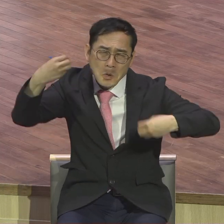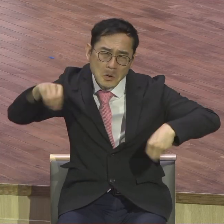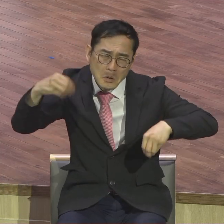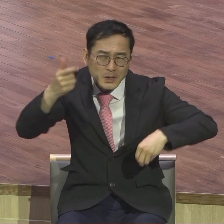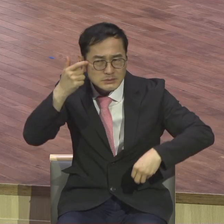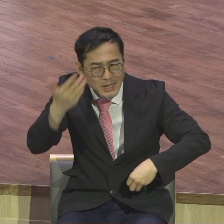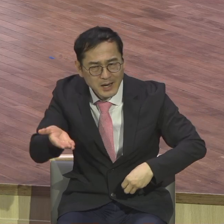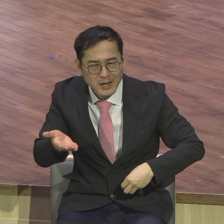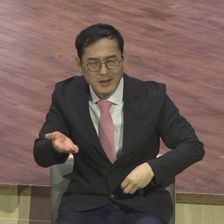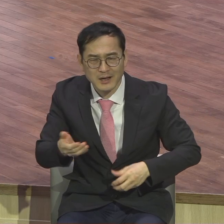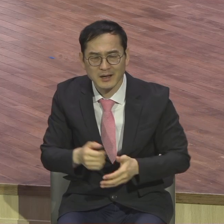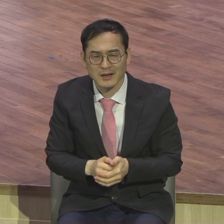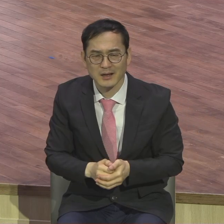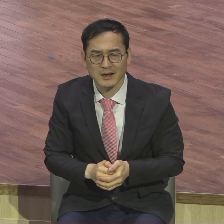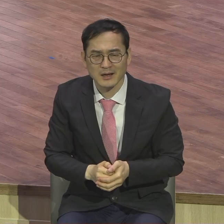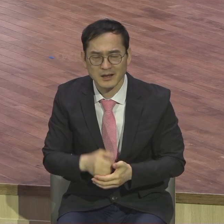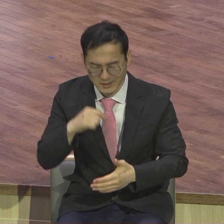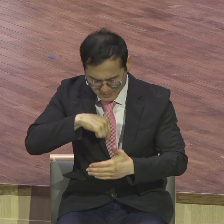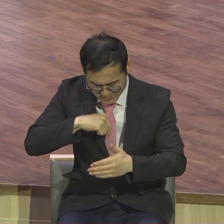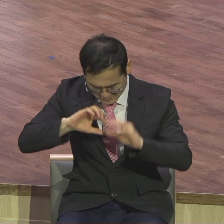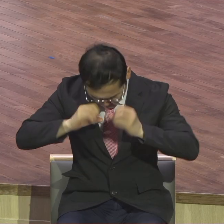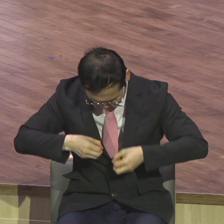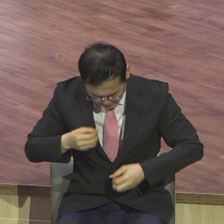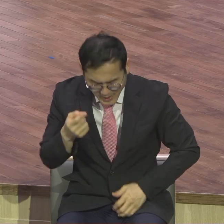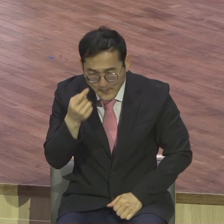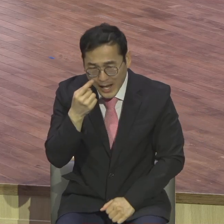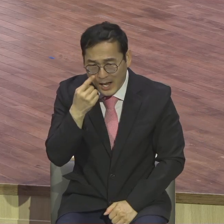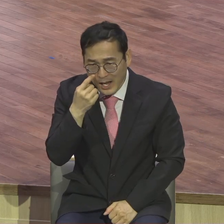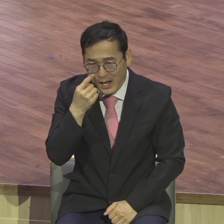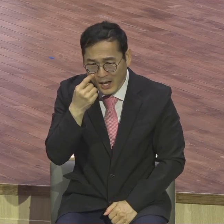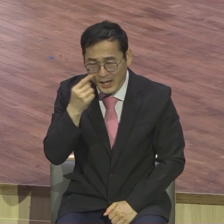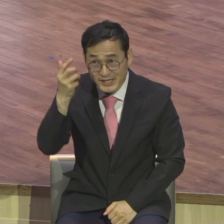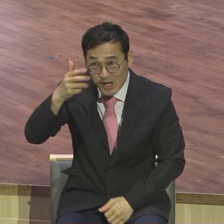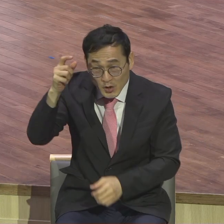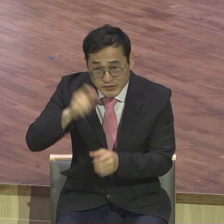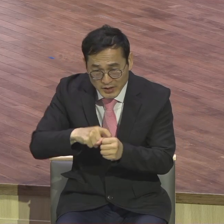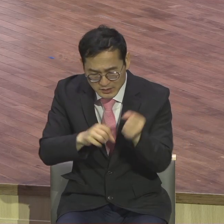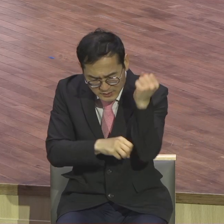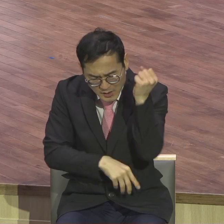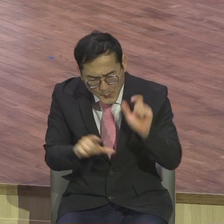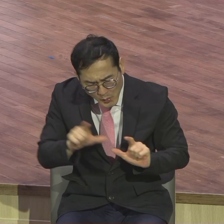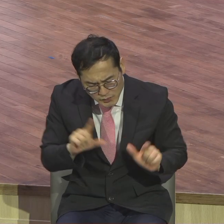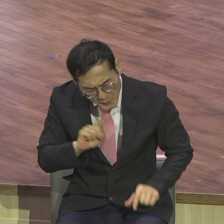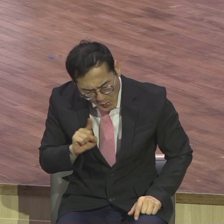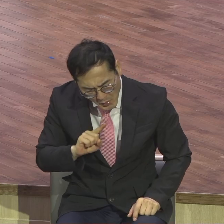이렇게 쇼를 하고 있는 거냐? 여러분이 자신이 영적 본질 회복을 빨리 해야 돼요.